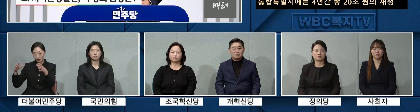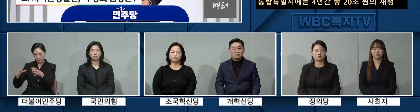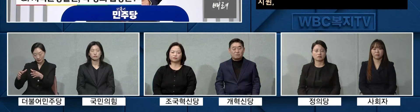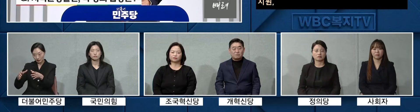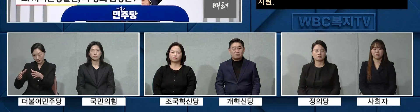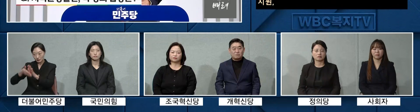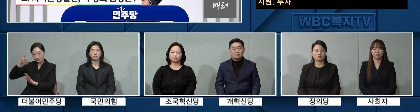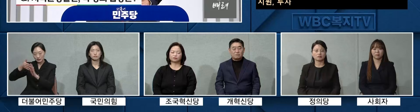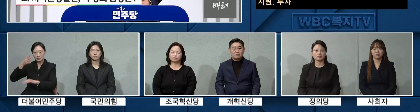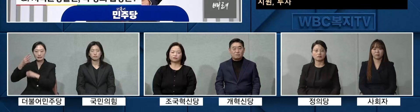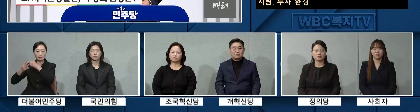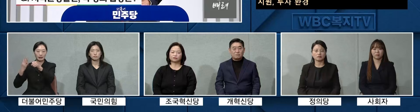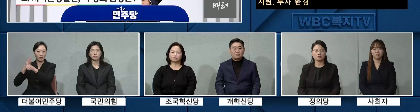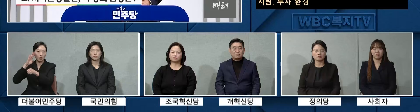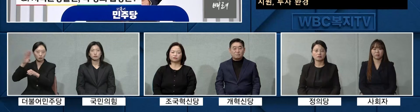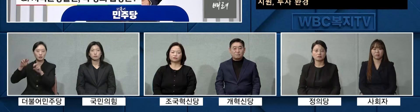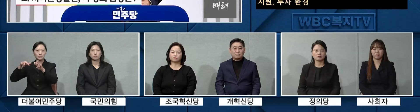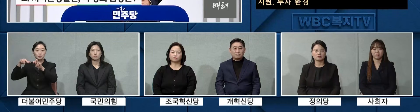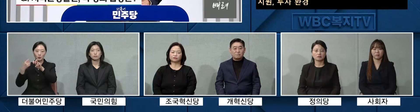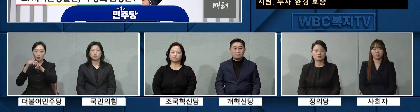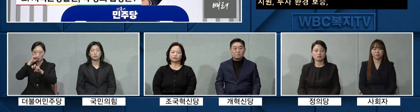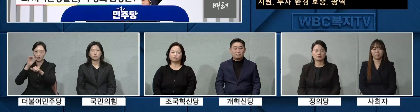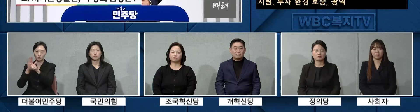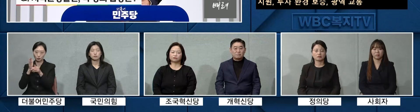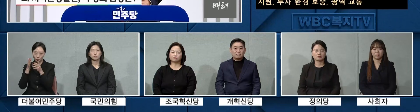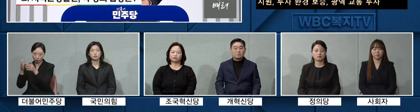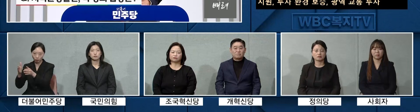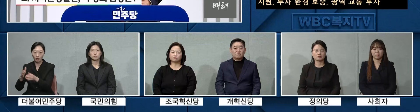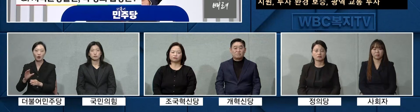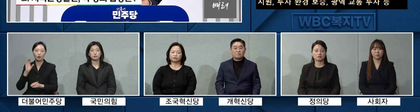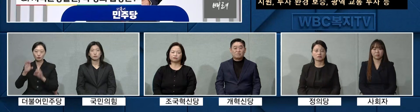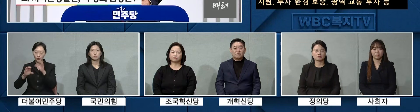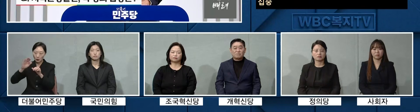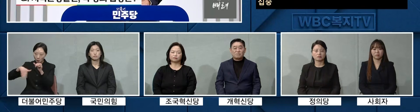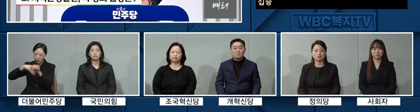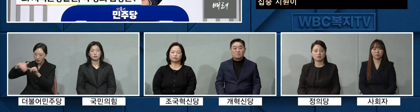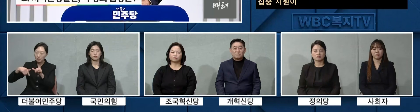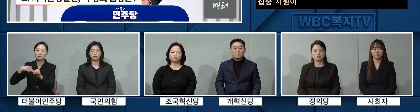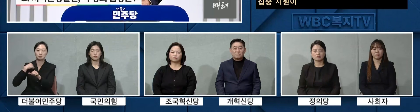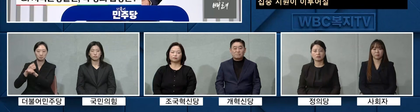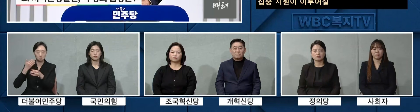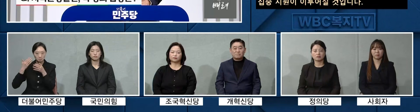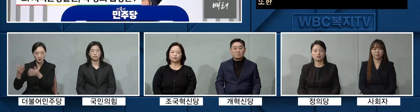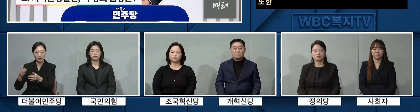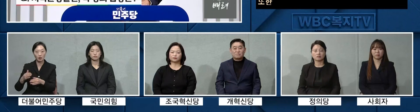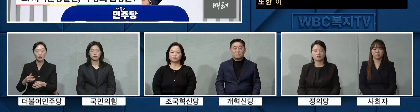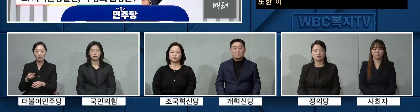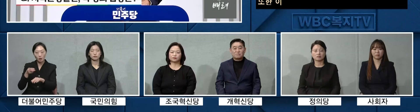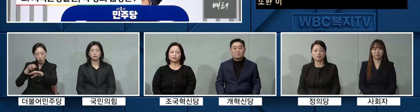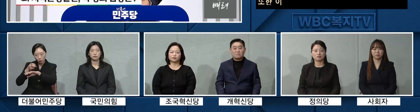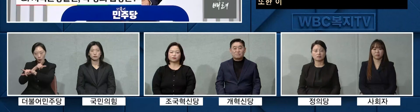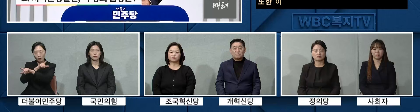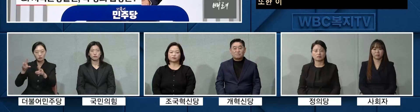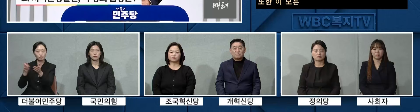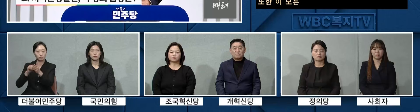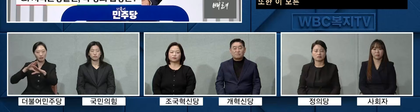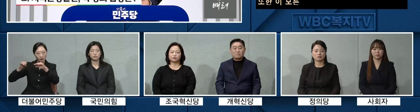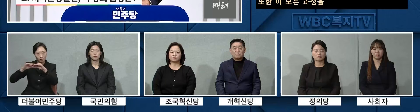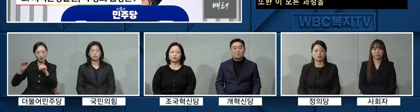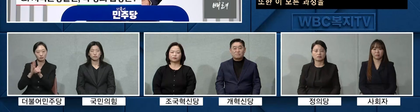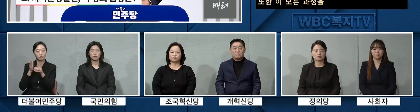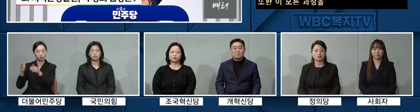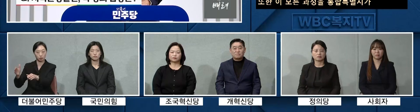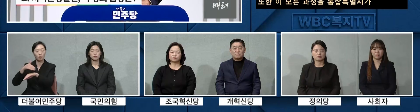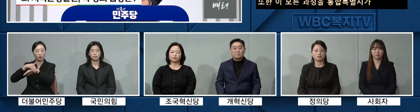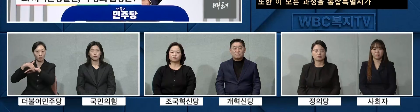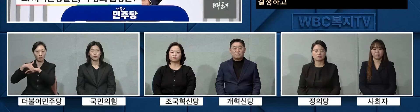광역 교통 투자 등 집중 지원이 이루어질 것입니다. 또한 이 모든 과정을 통합특별시가 정책을 결정하고 집행할